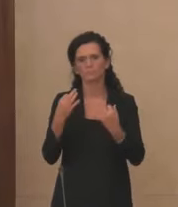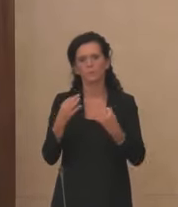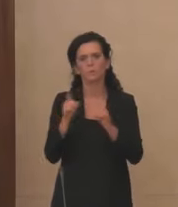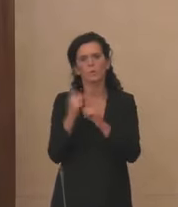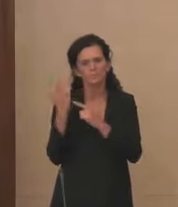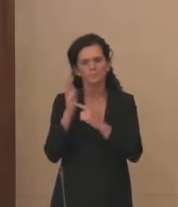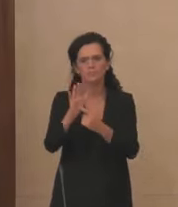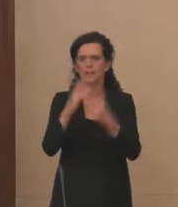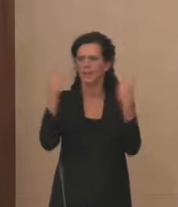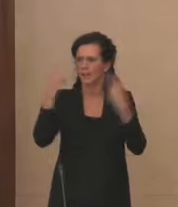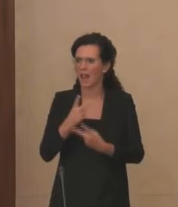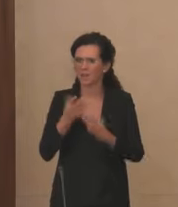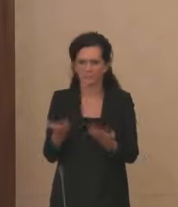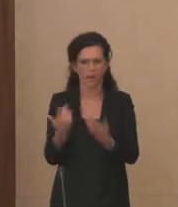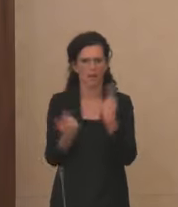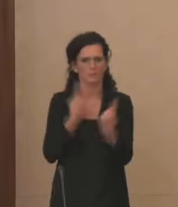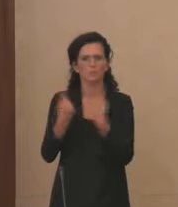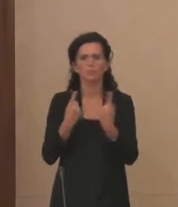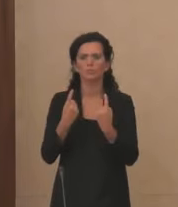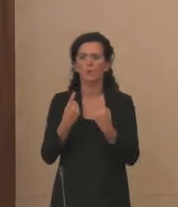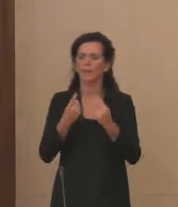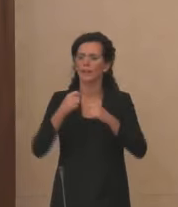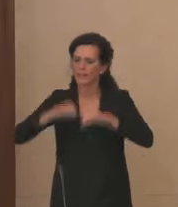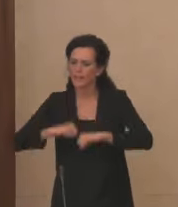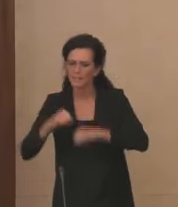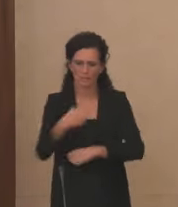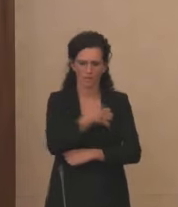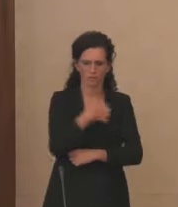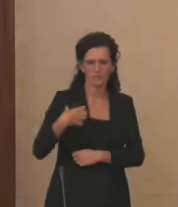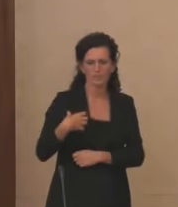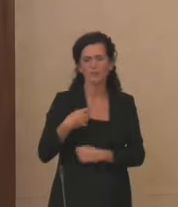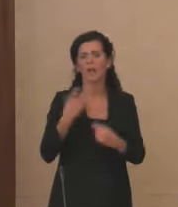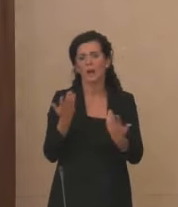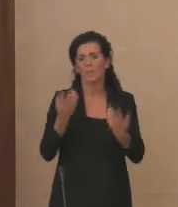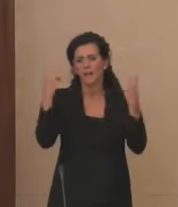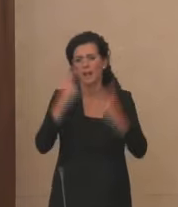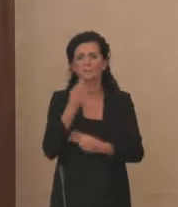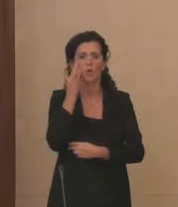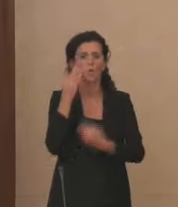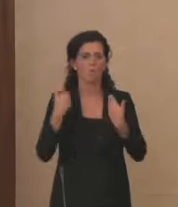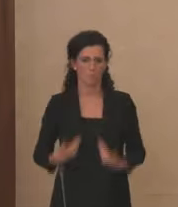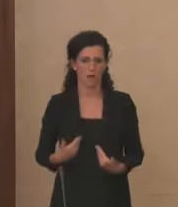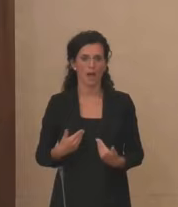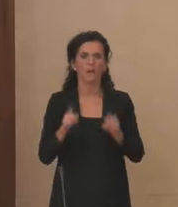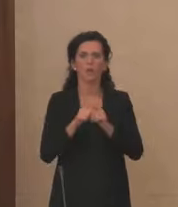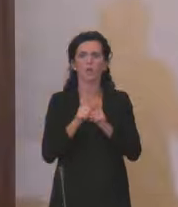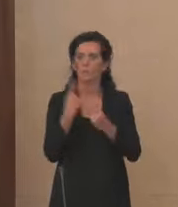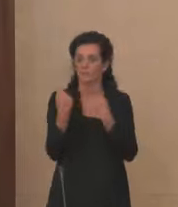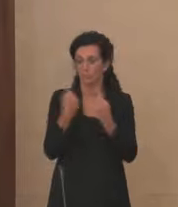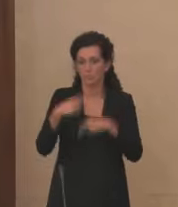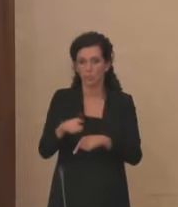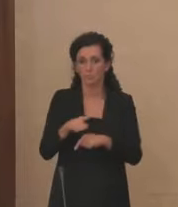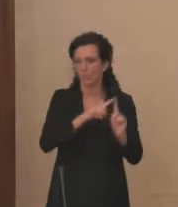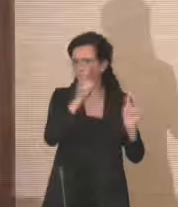non è soltanto una realtà clinica e scientifica, ma è una realtà umana, un fenomeno sociale unico, mai visto.